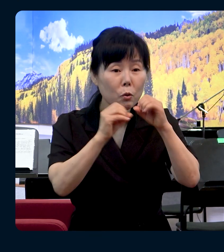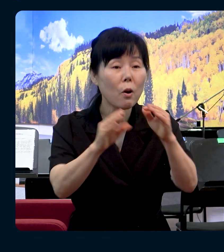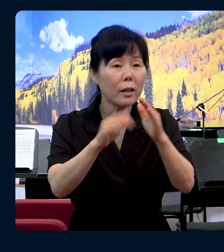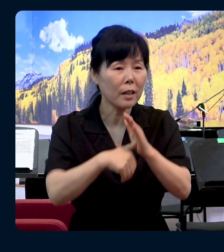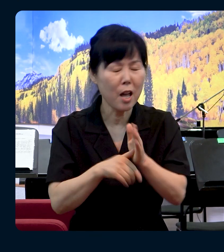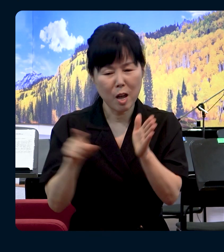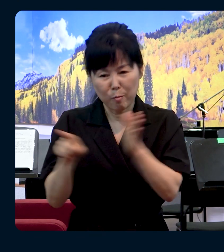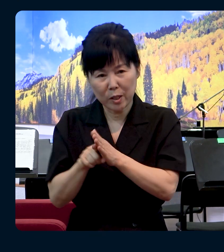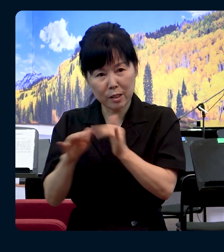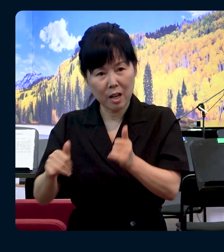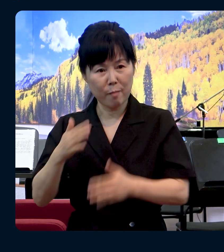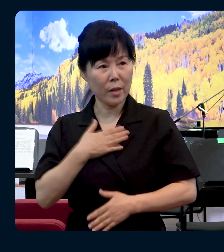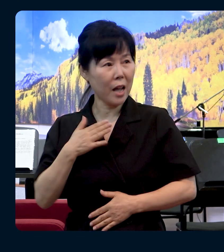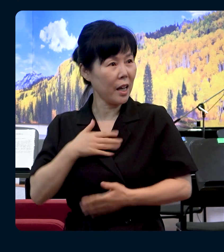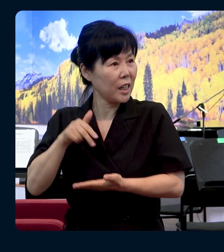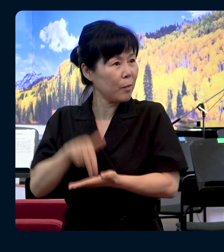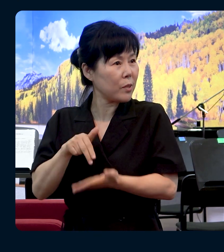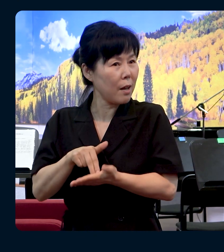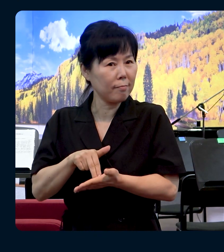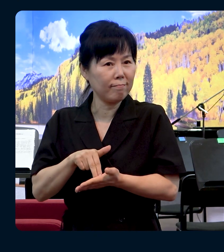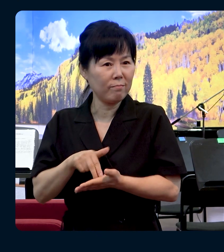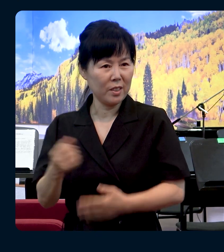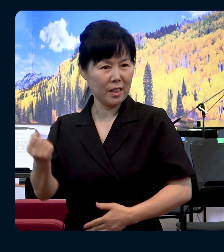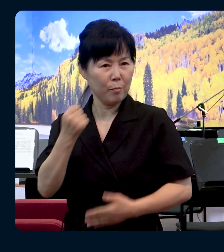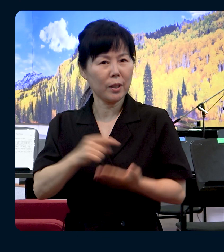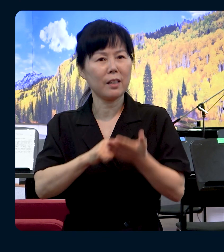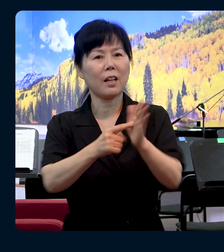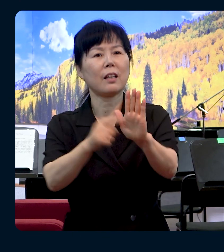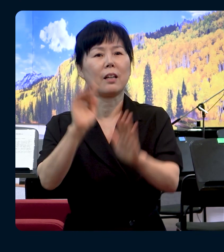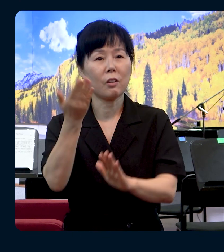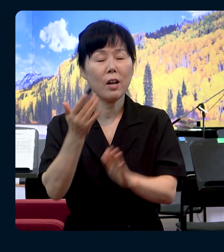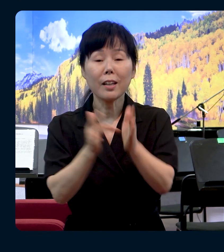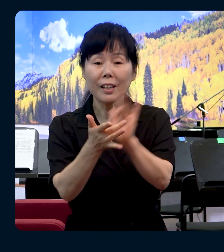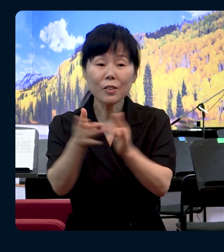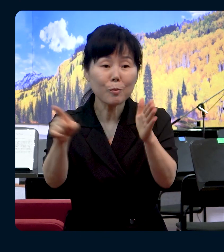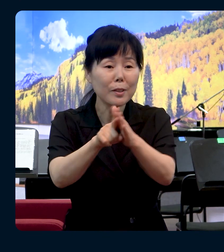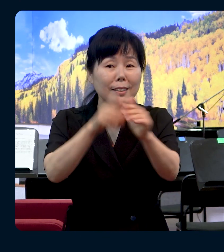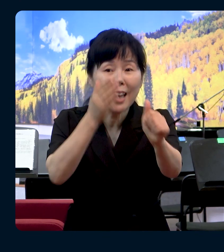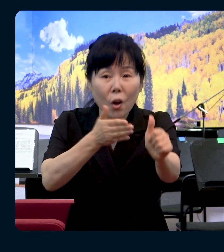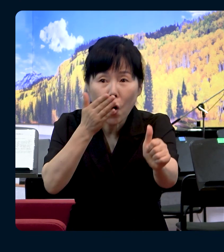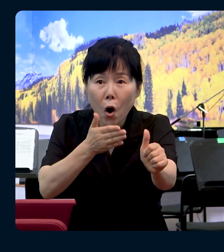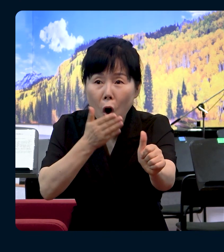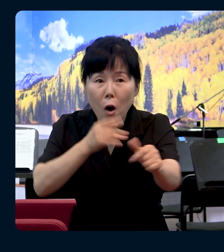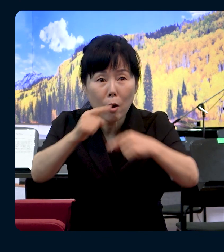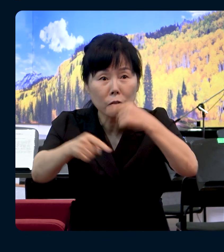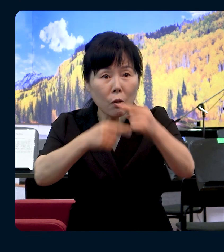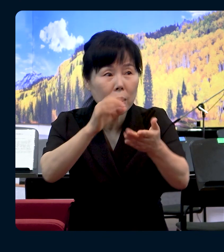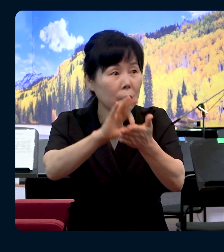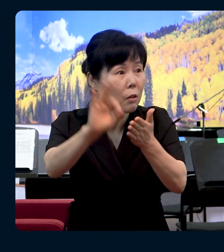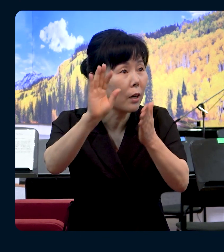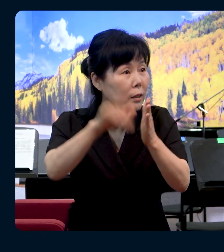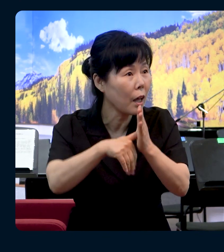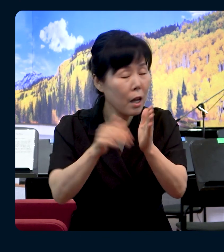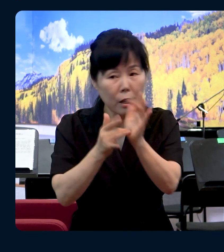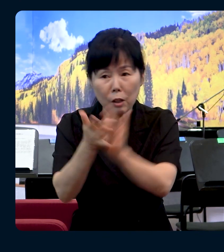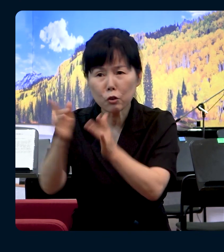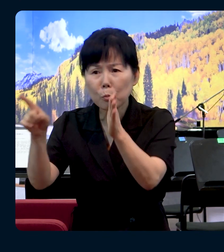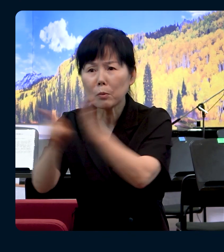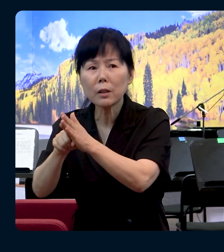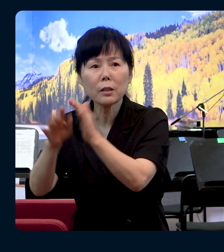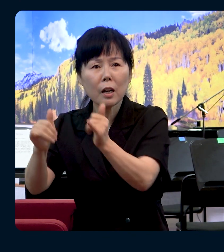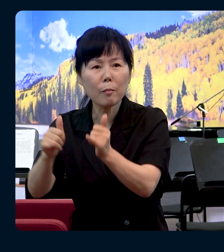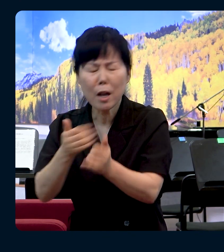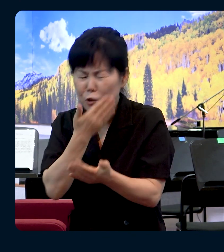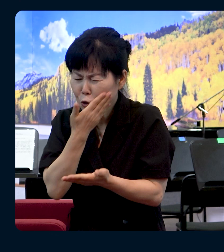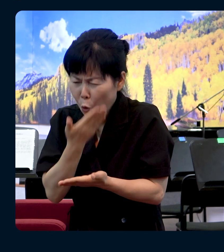있는 거예요. 보세요. 예수 믿으세요 라고 말하는 순간 뭐예요? 예수 믿는 자의 존재의 힘이 그대로 나가지 않습니까?